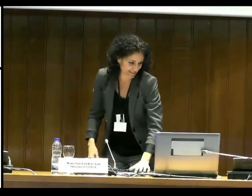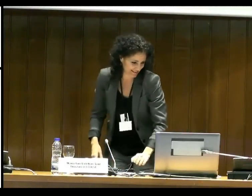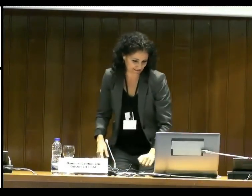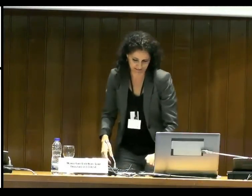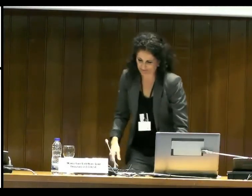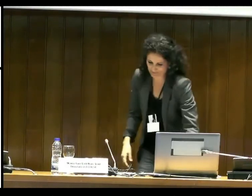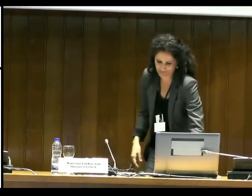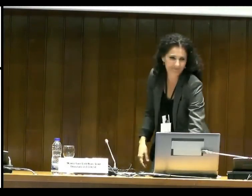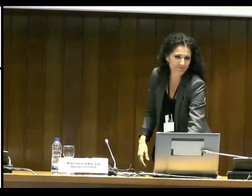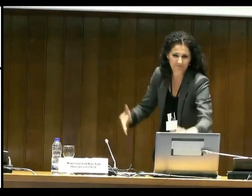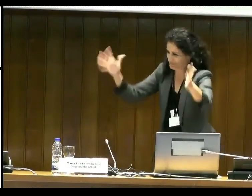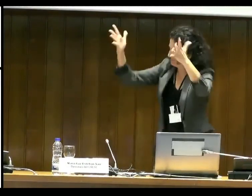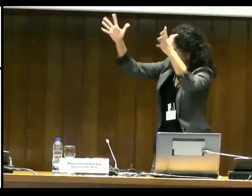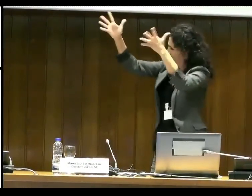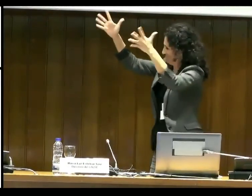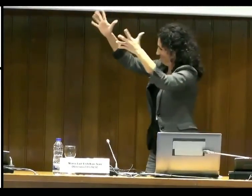Gracias a todos.